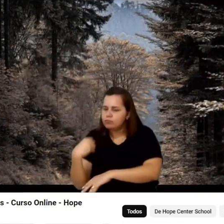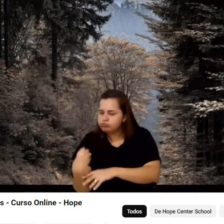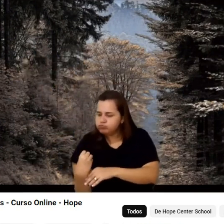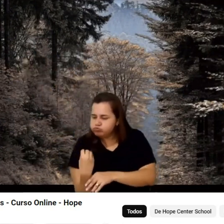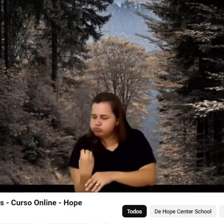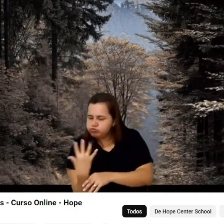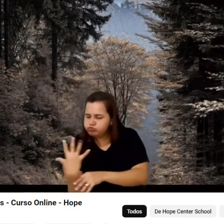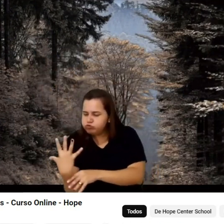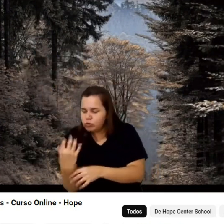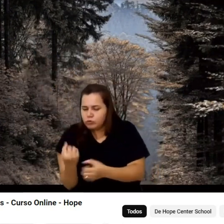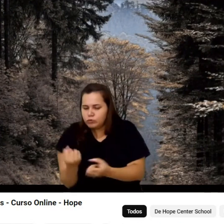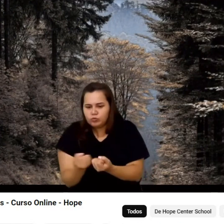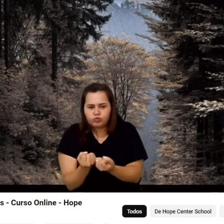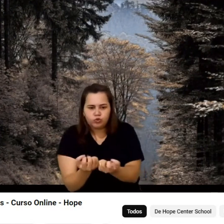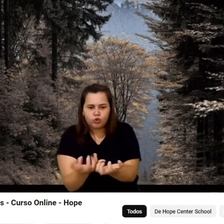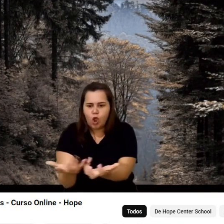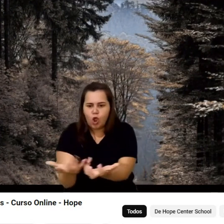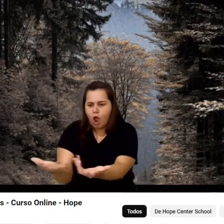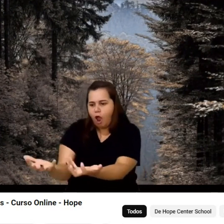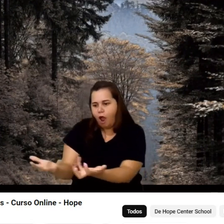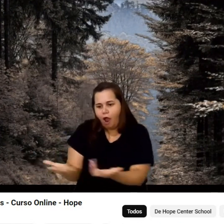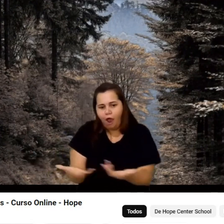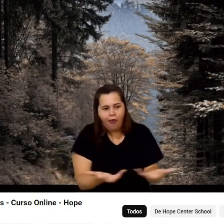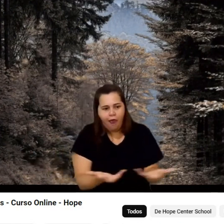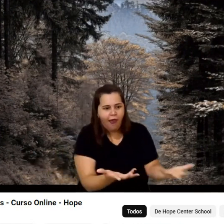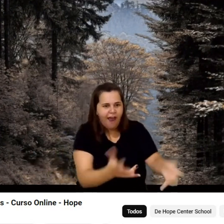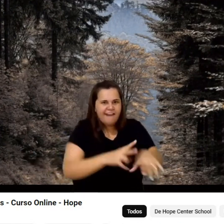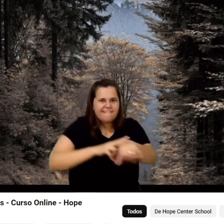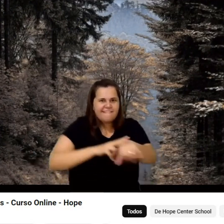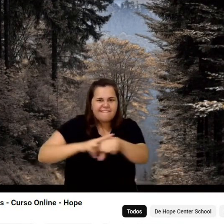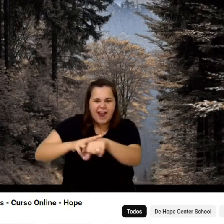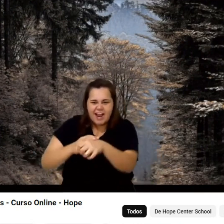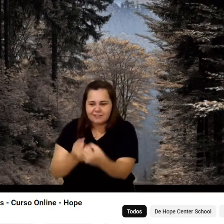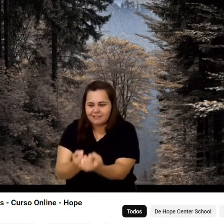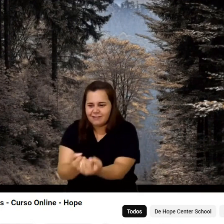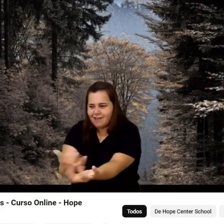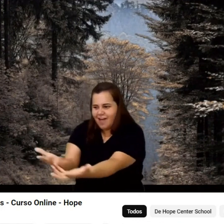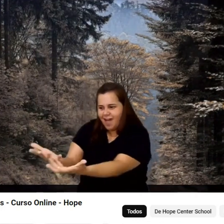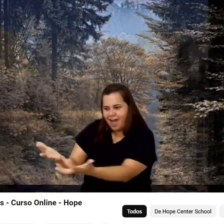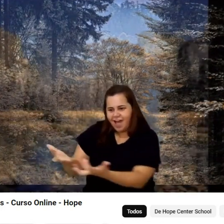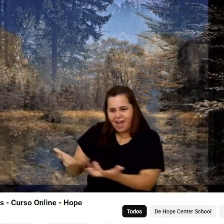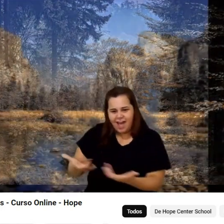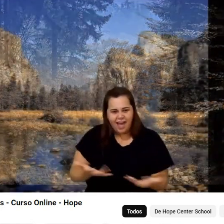as florestas de várias cores, de vegetação diferente, a vegetação